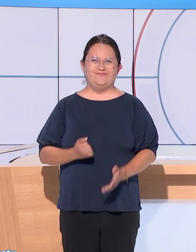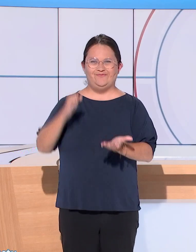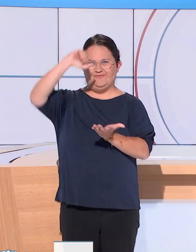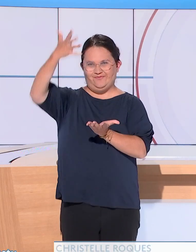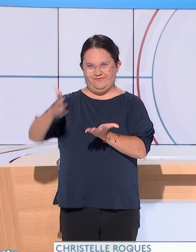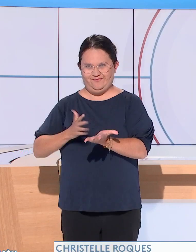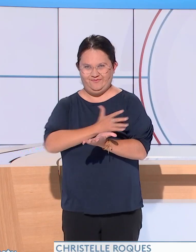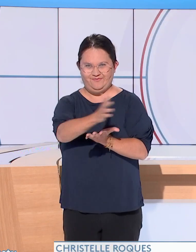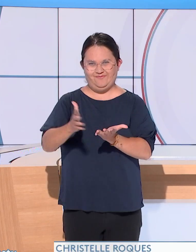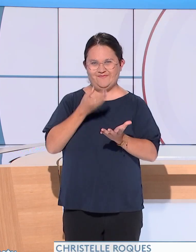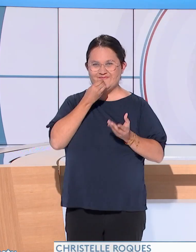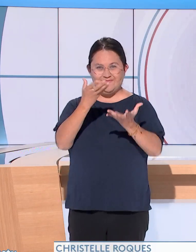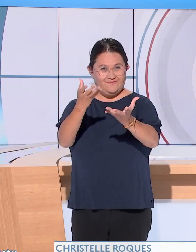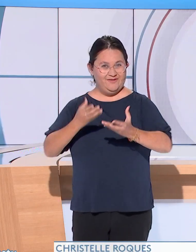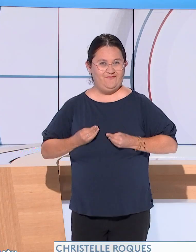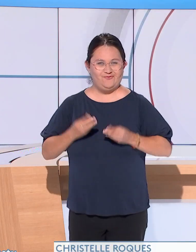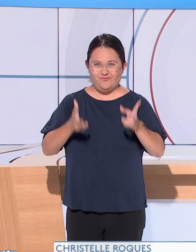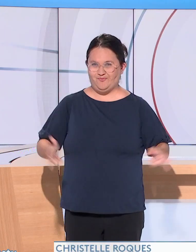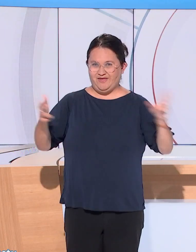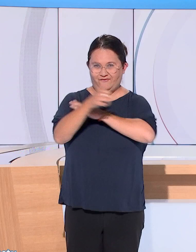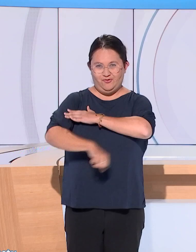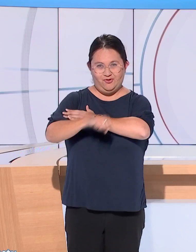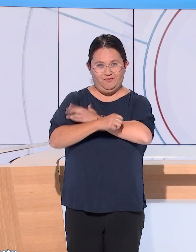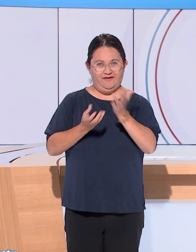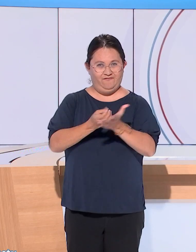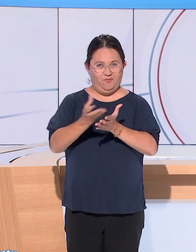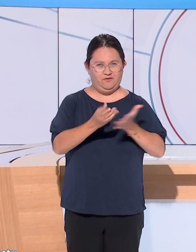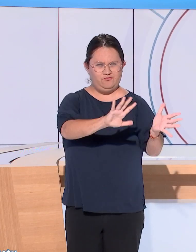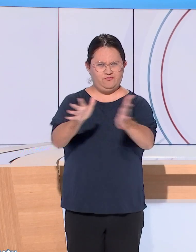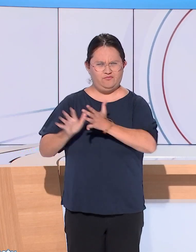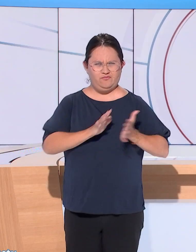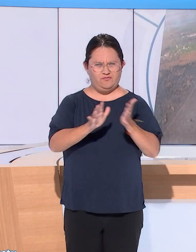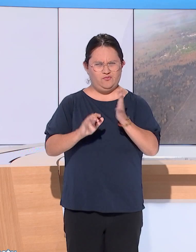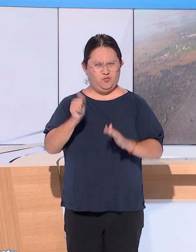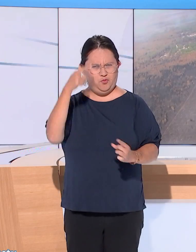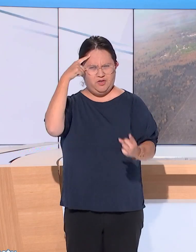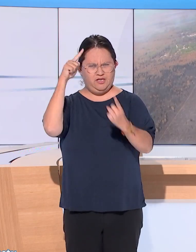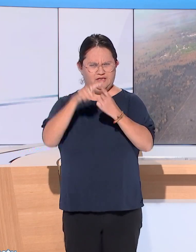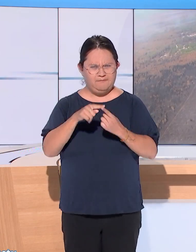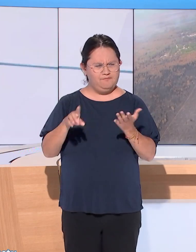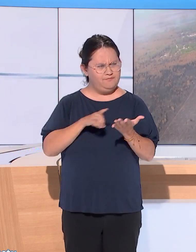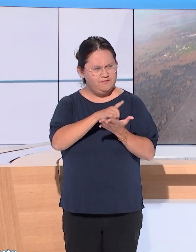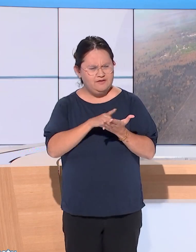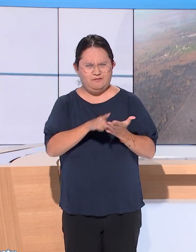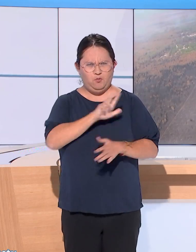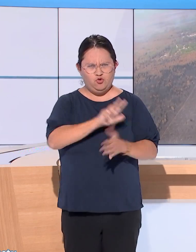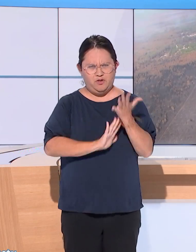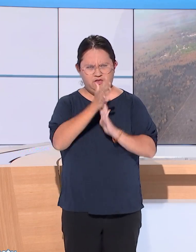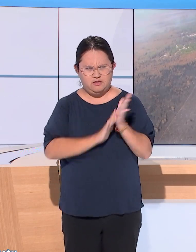Bonjour, bienvenue dans Signes d'actu, une semaine d'actualité en langue des signes et on commence avec la surveillance après les incendies de